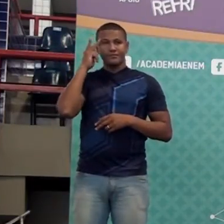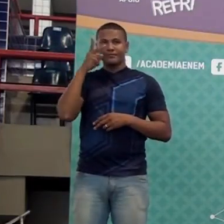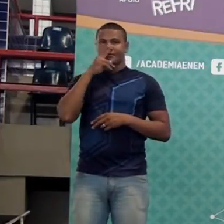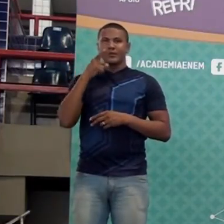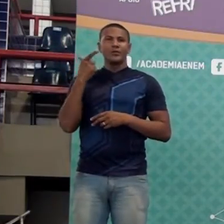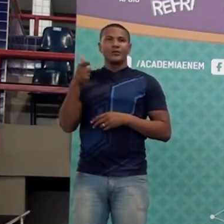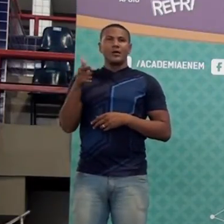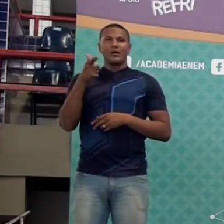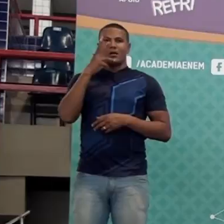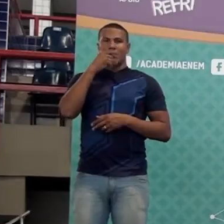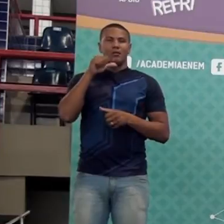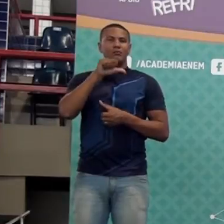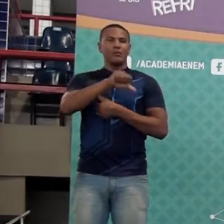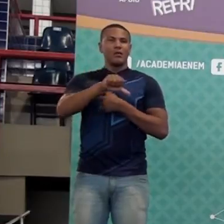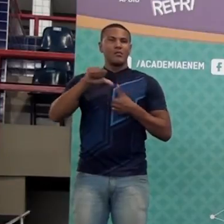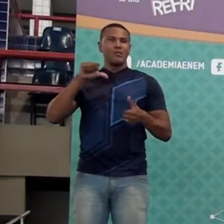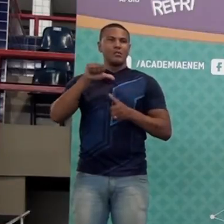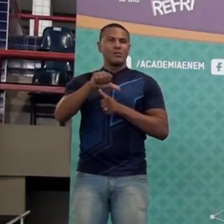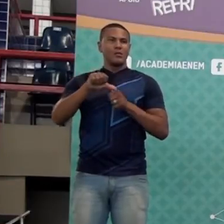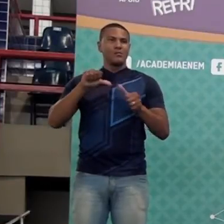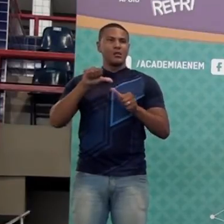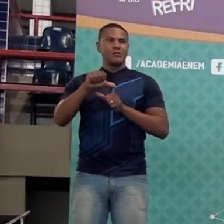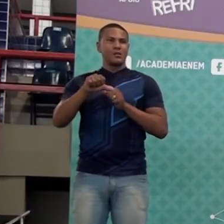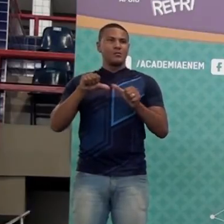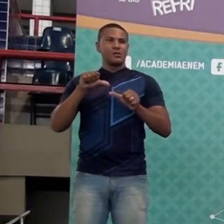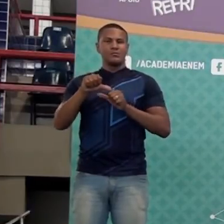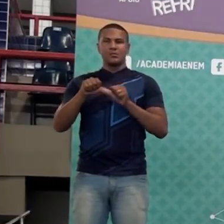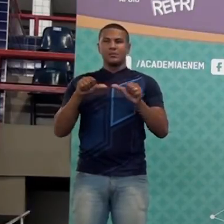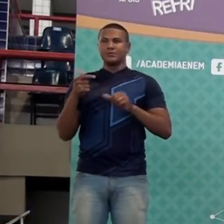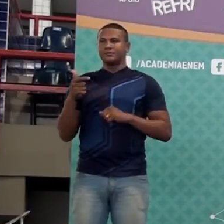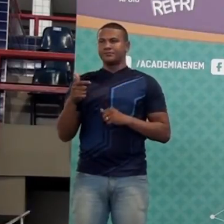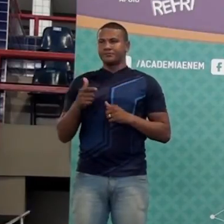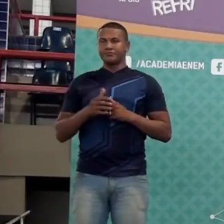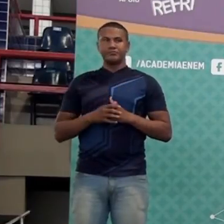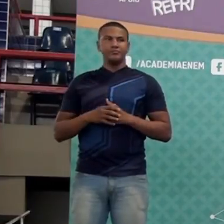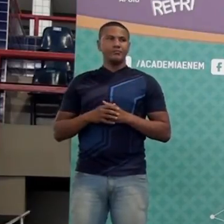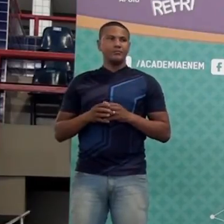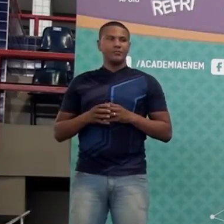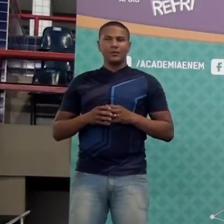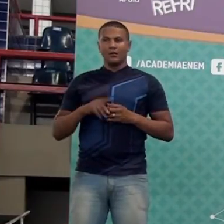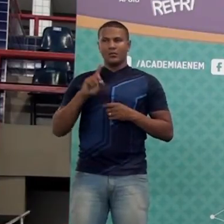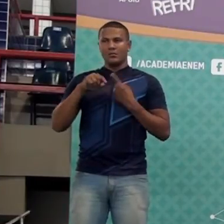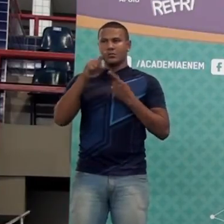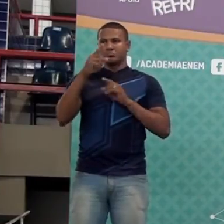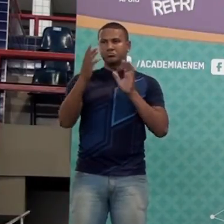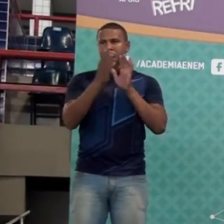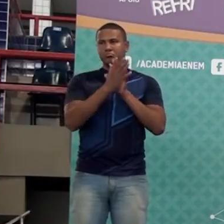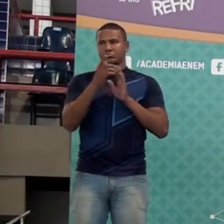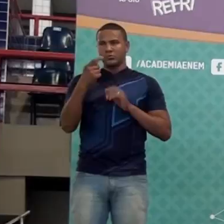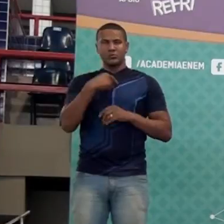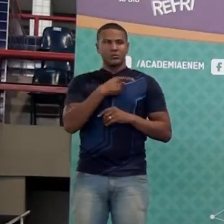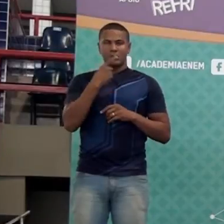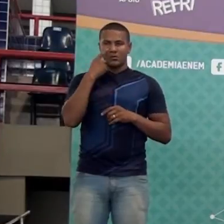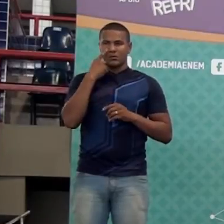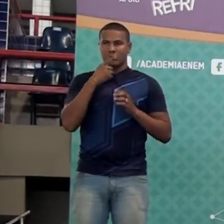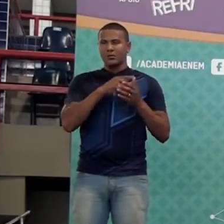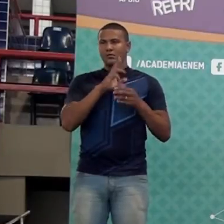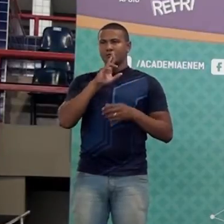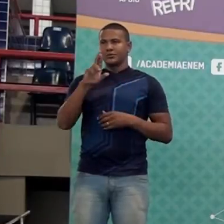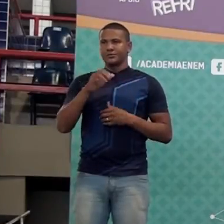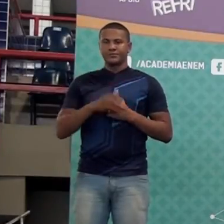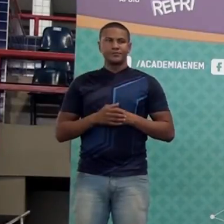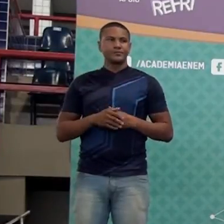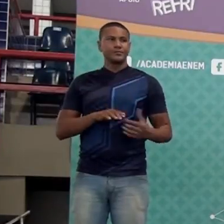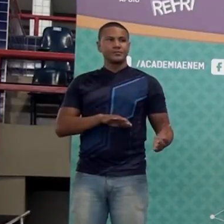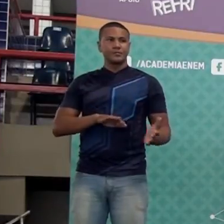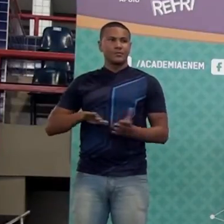essa rotação de culturas, certo? Aí, no final aqui, qualquer coisa, tu me procura que eu ajudo, certo? Bom, vamos lá.